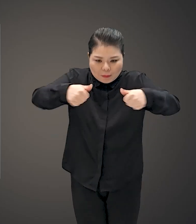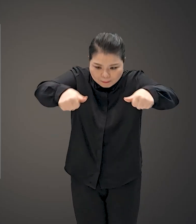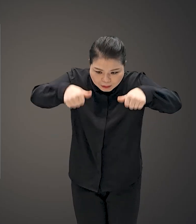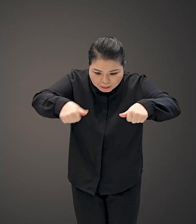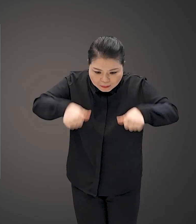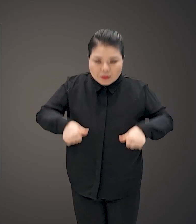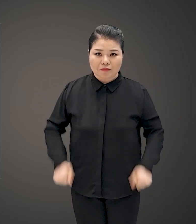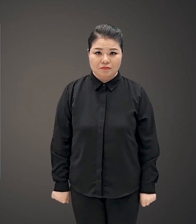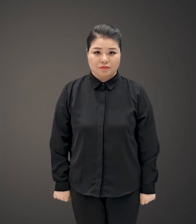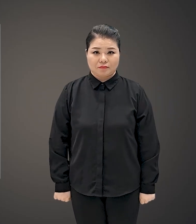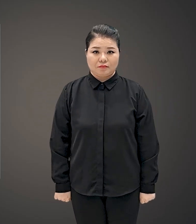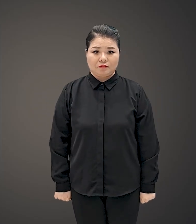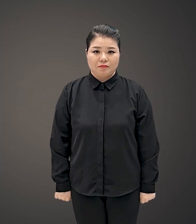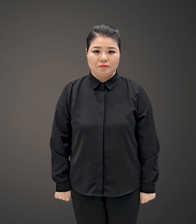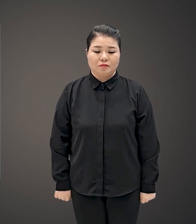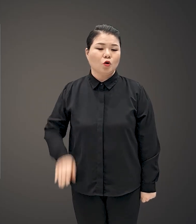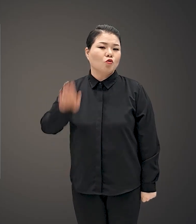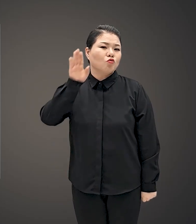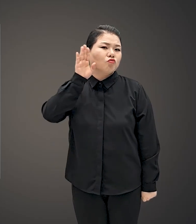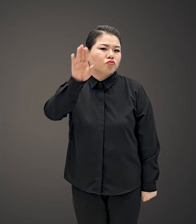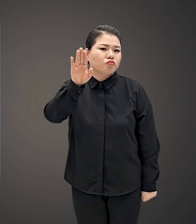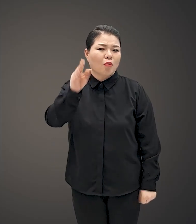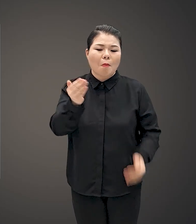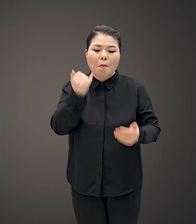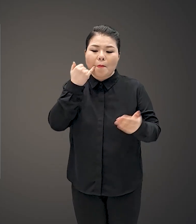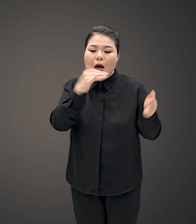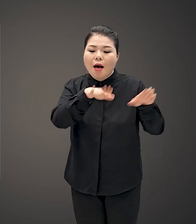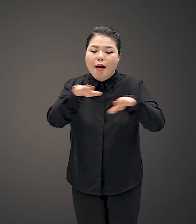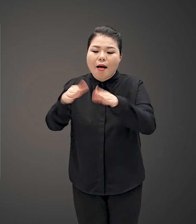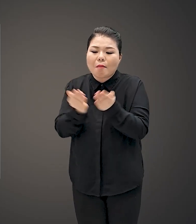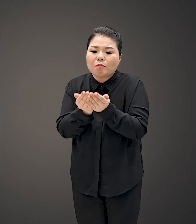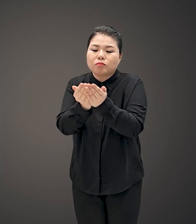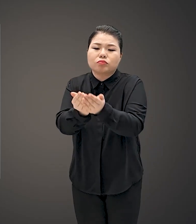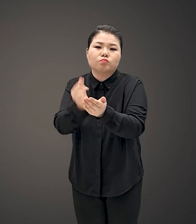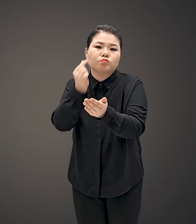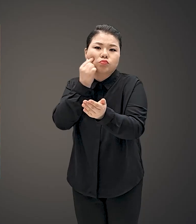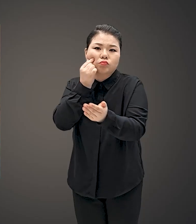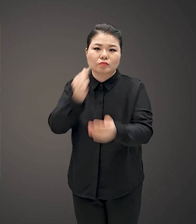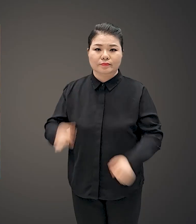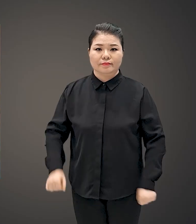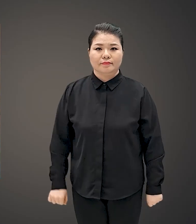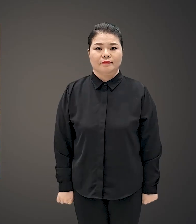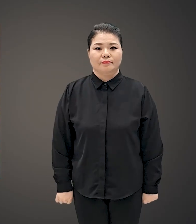도장을 찍었지. 그리고 더는 바다에 배를 띄울 수 없었어.